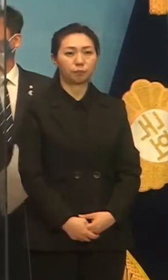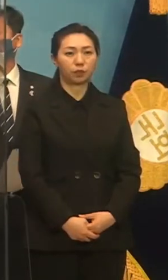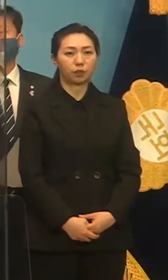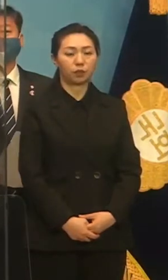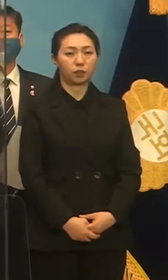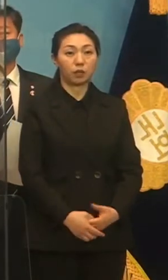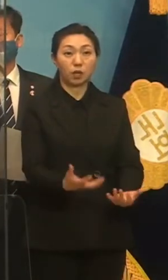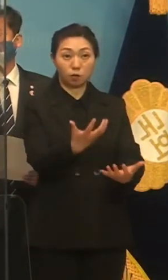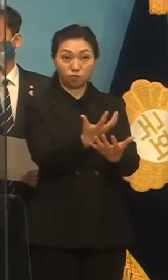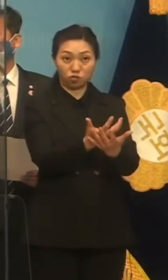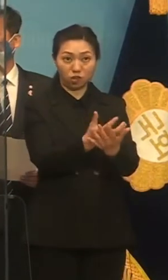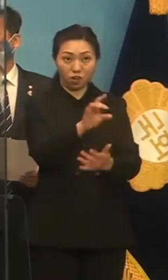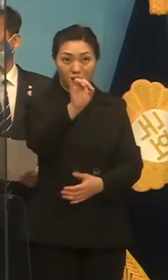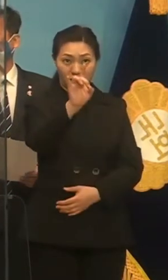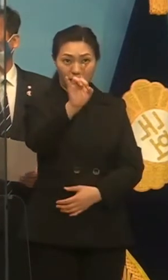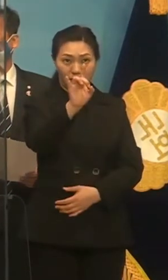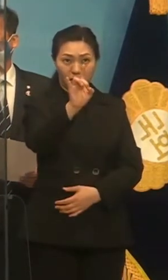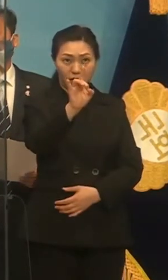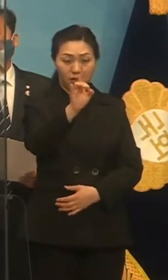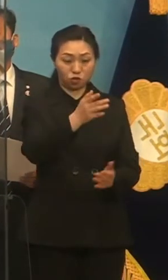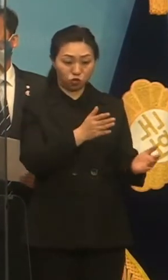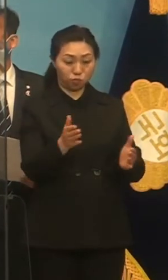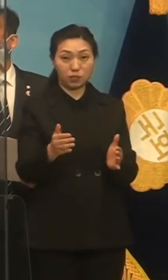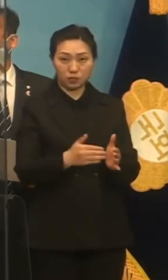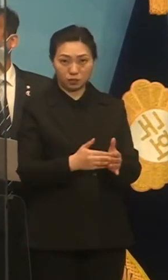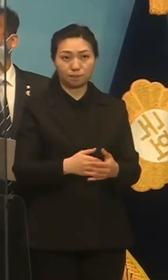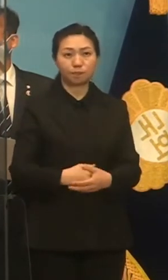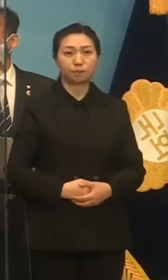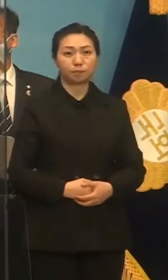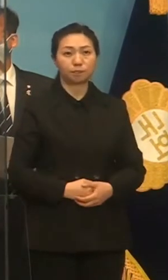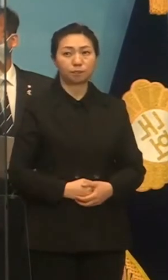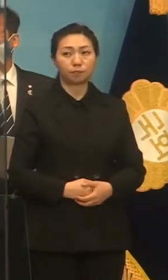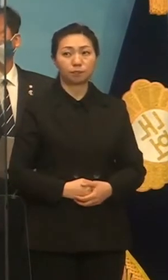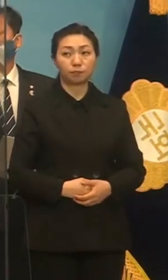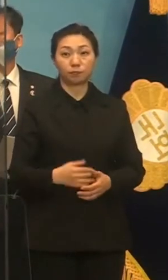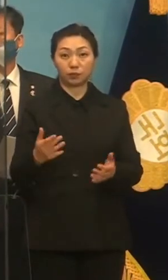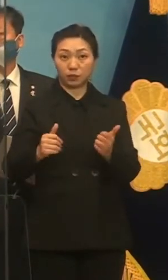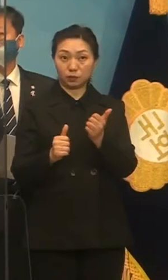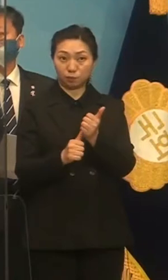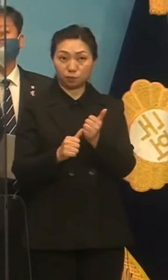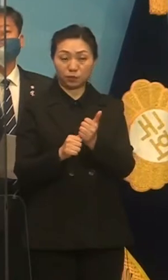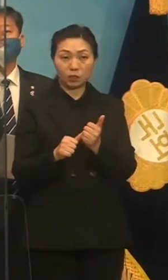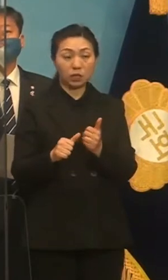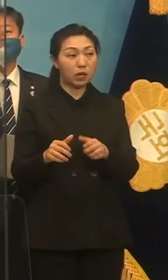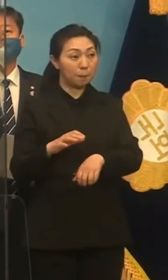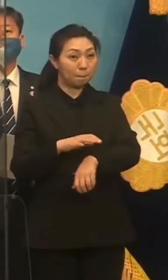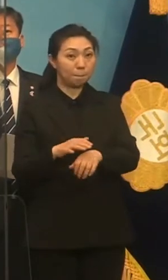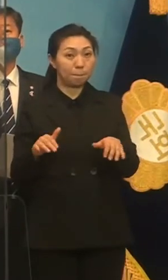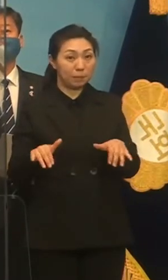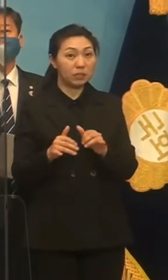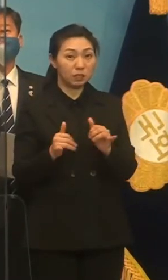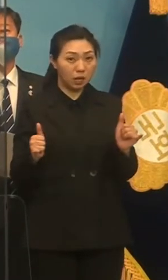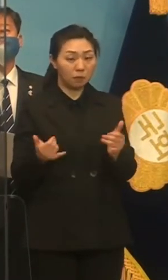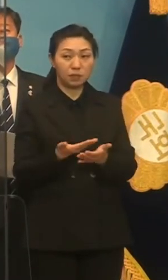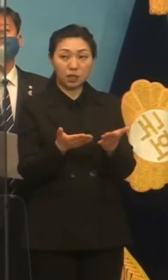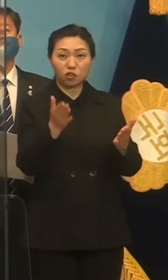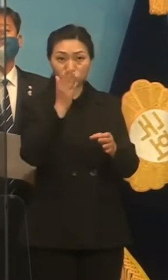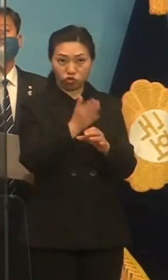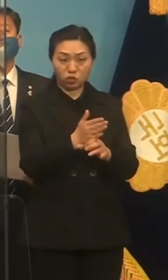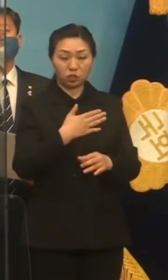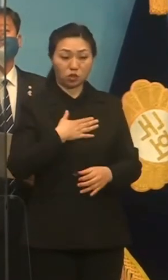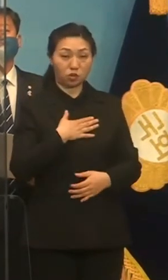풍파를 밀었습니다 아 이건 손을 뗐다 어때서 이 문서 렌탈의 김모 니모